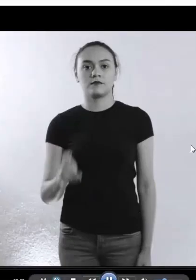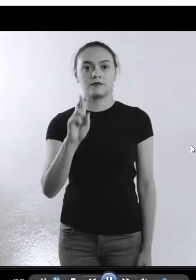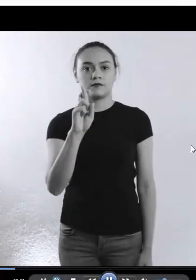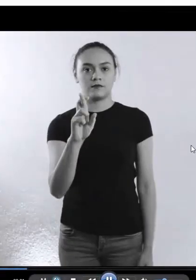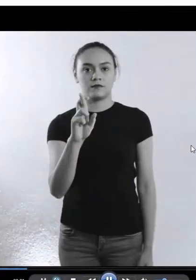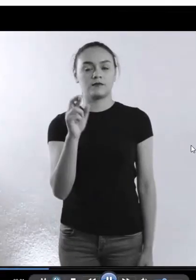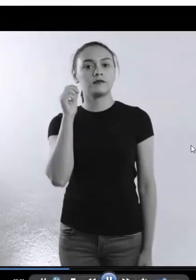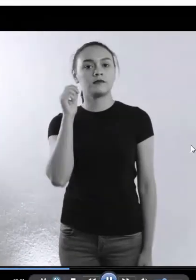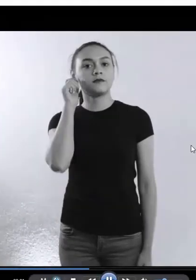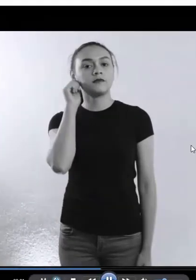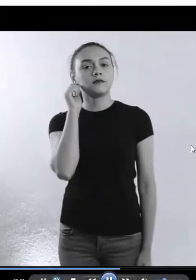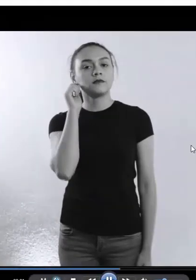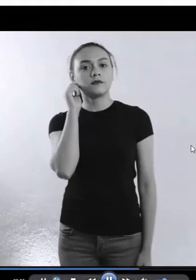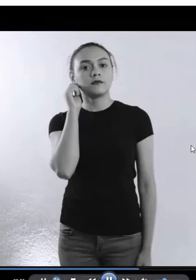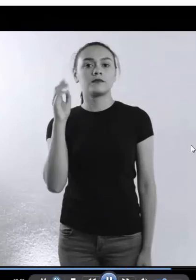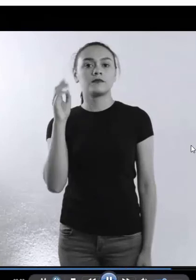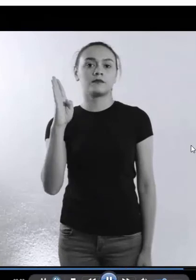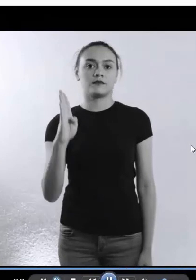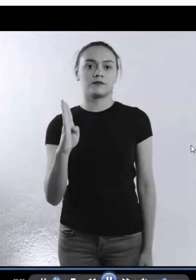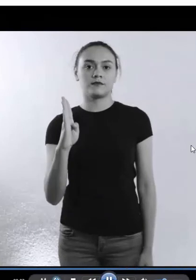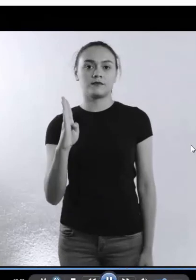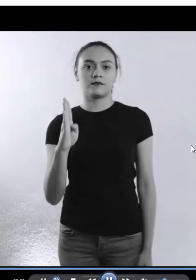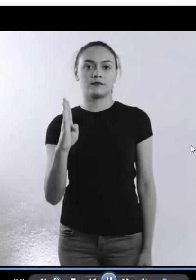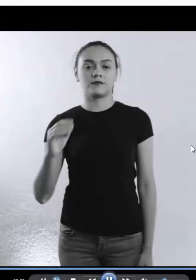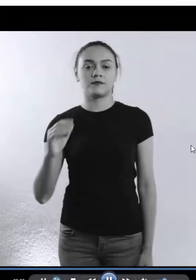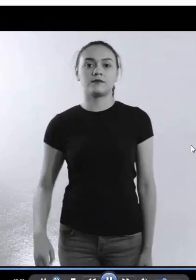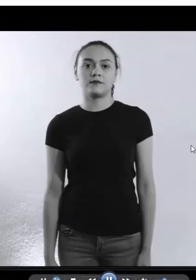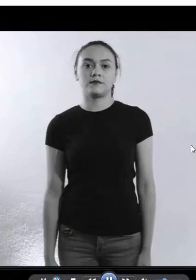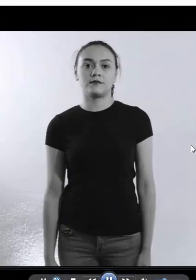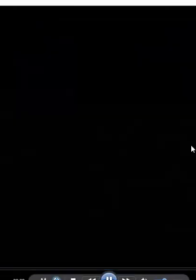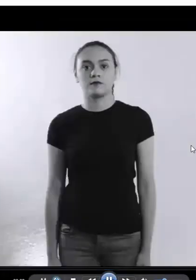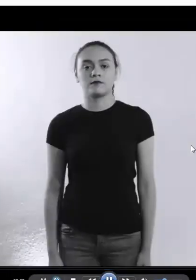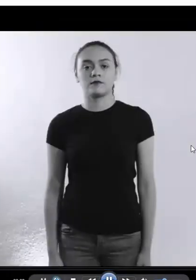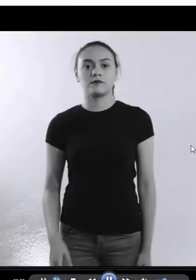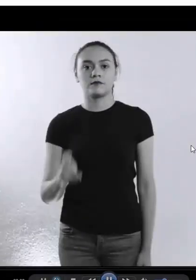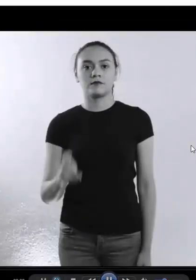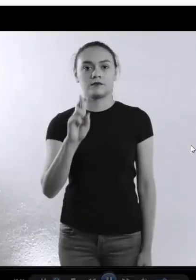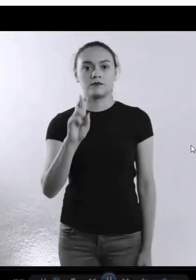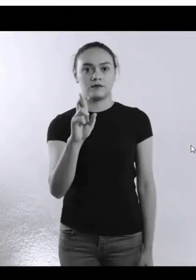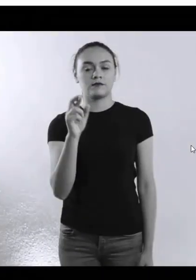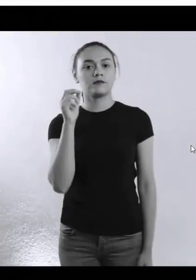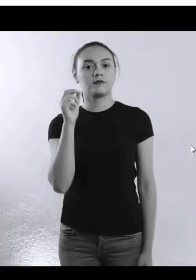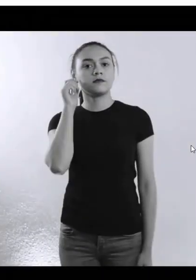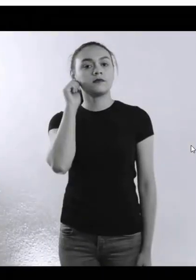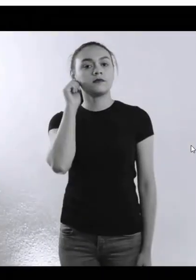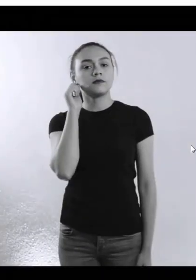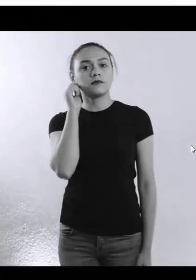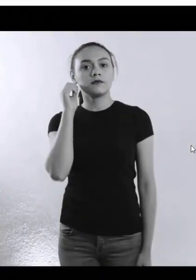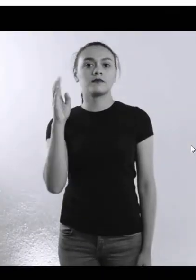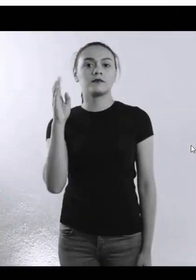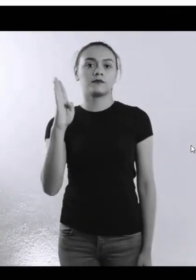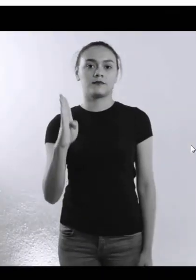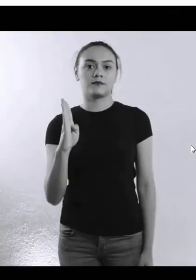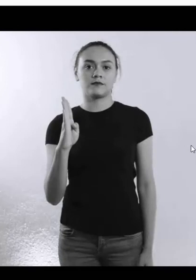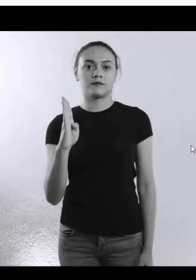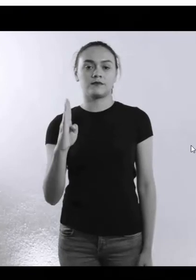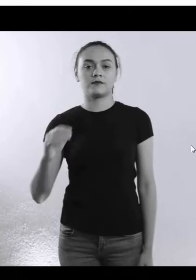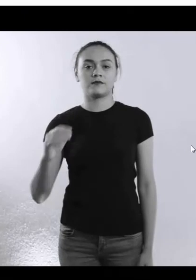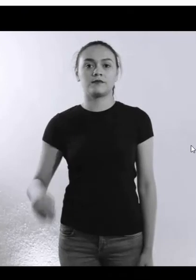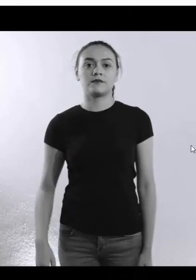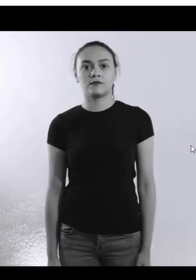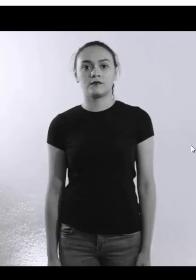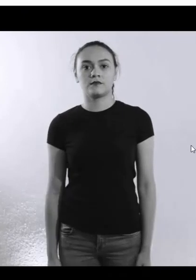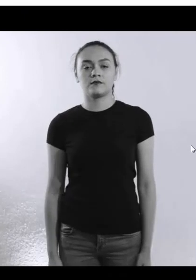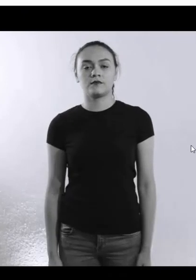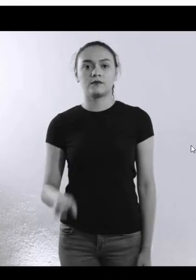es fantasma. No, porque fantasma, pero no se le pone O al masculino, no, es una excepción. Entonces todas esas excepciones están